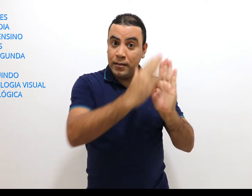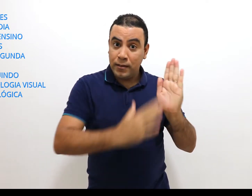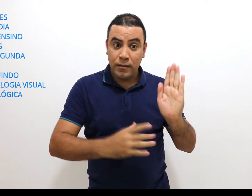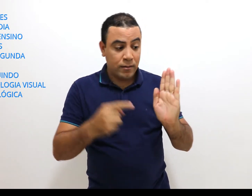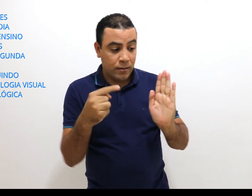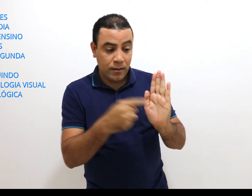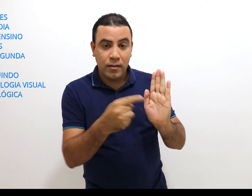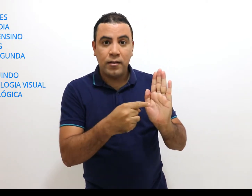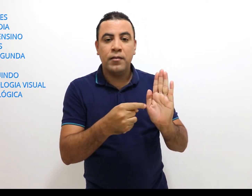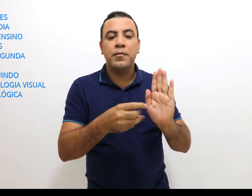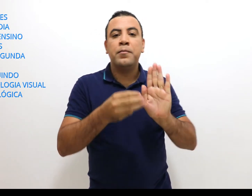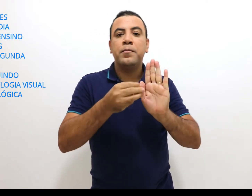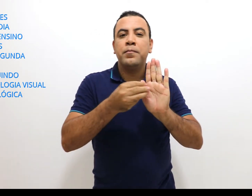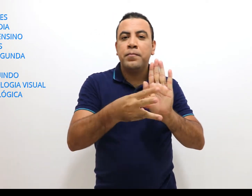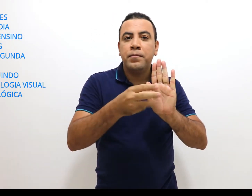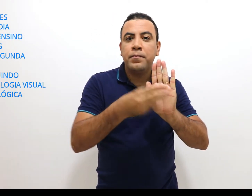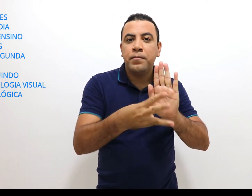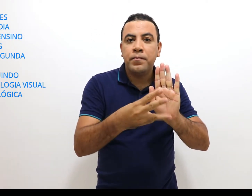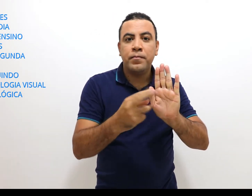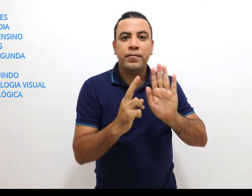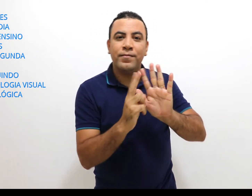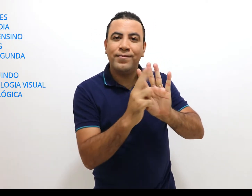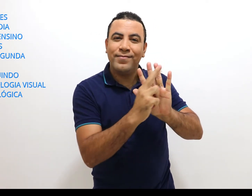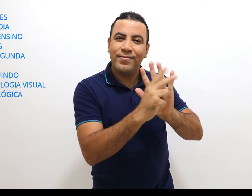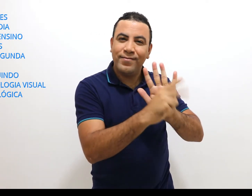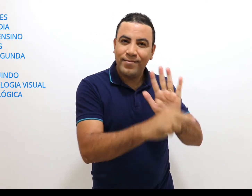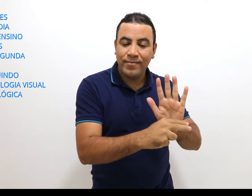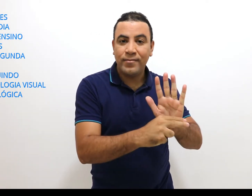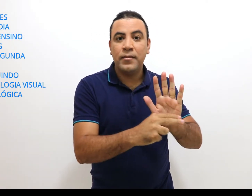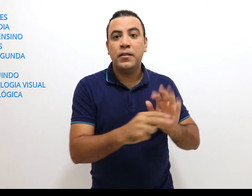Atividades multimídia para o ensino de Libras como segunda língua.